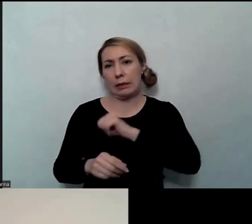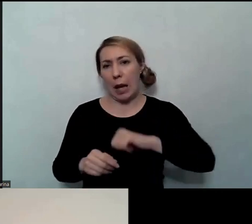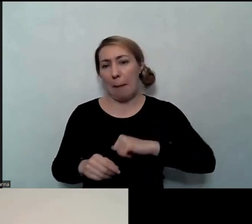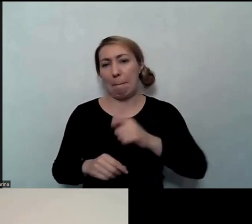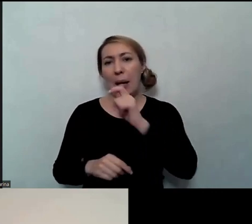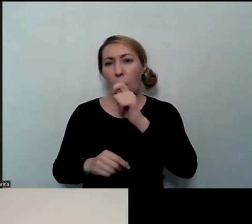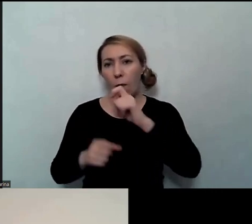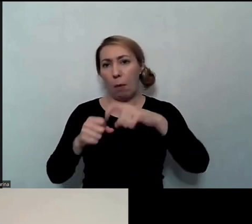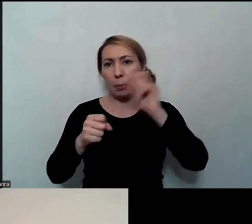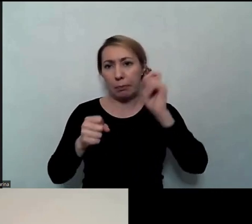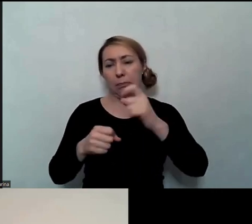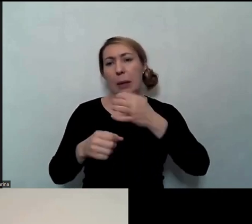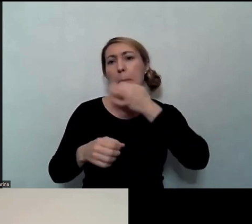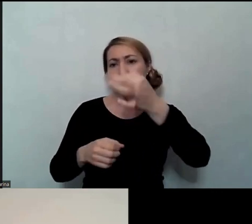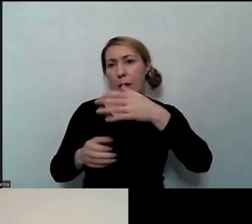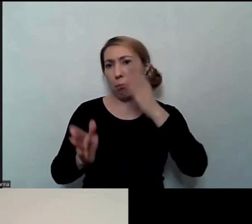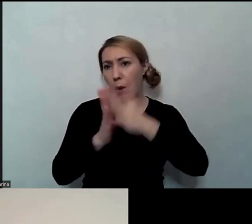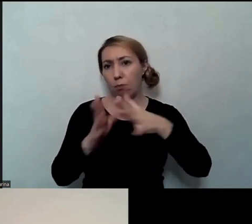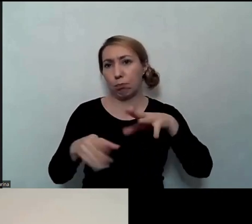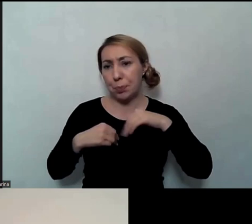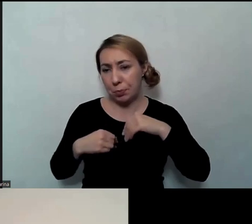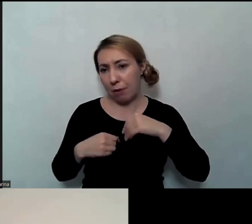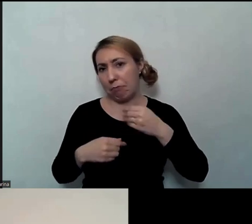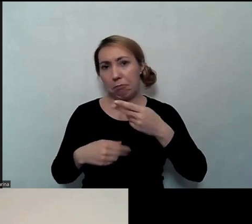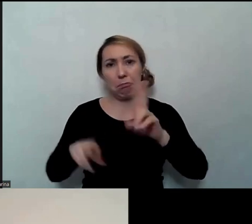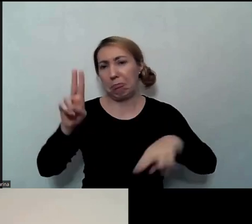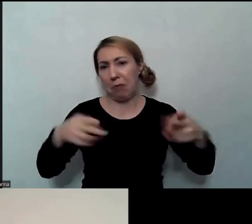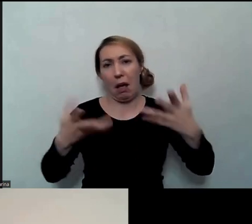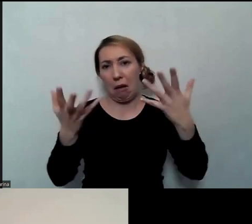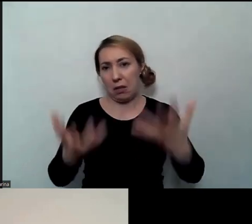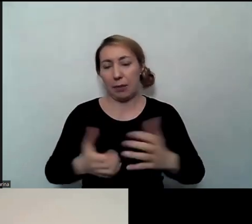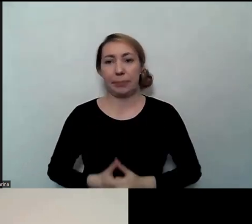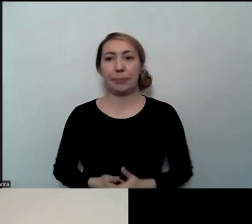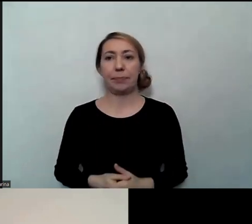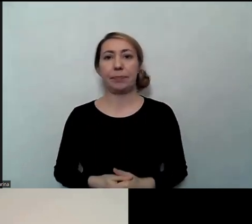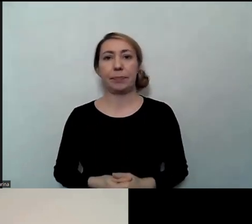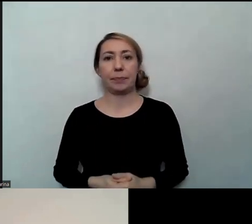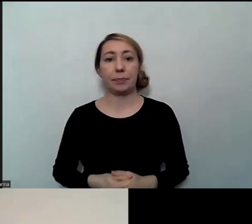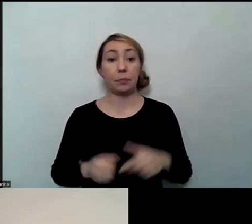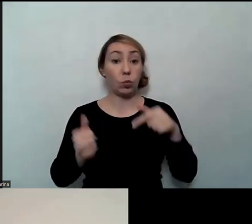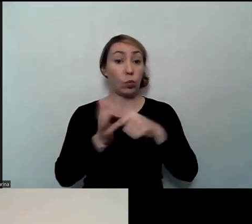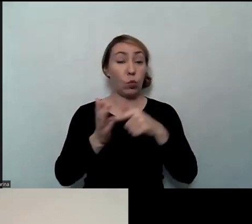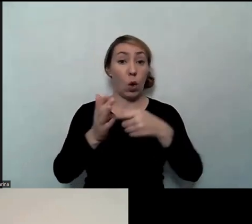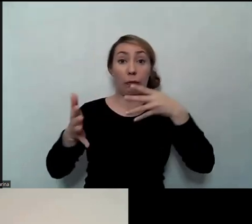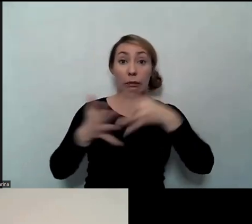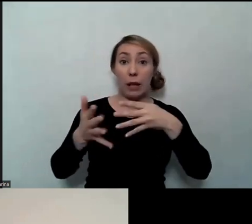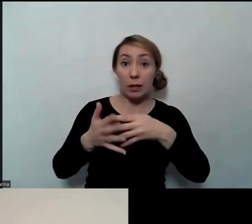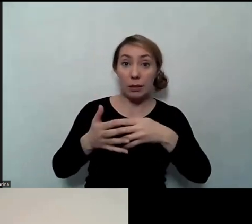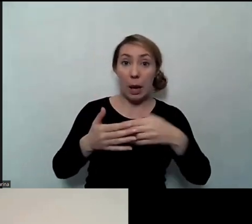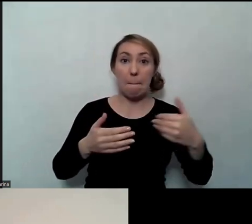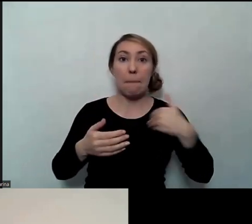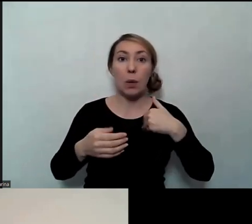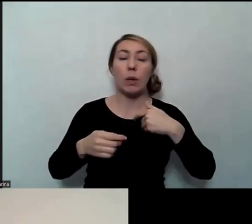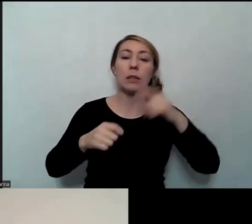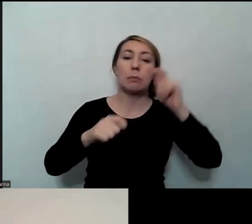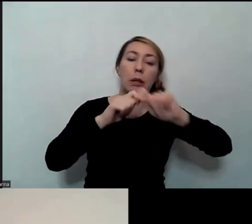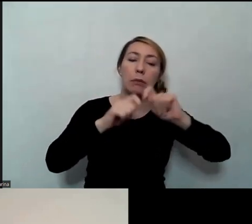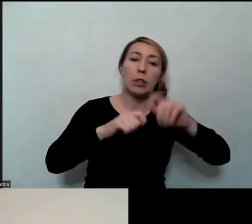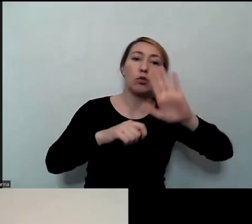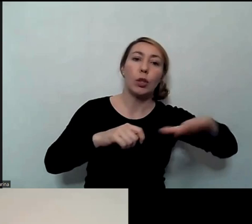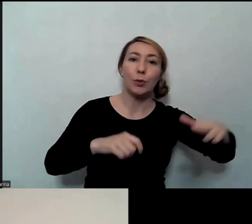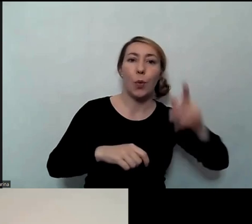mikrofonu również zadawać pytania wedle chęci. Czy tym testem były badane dzieci z Ukrainy?